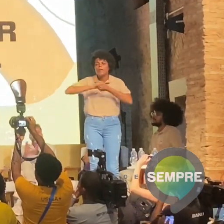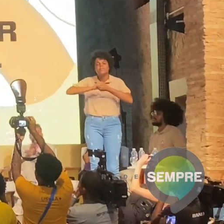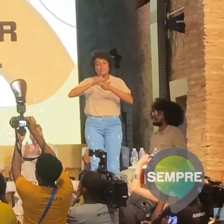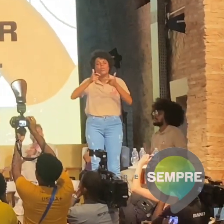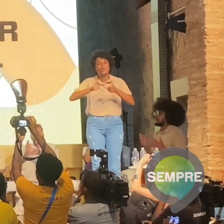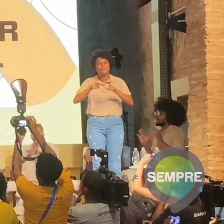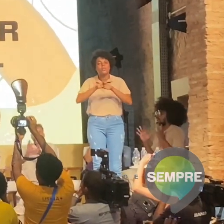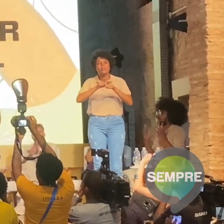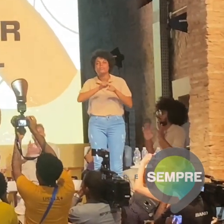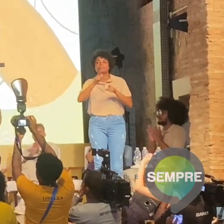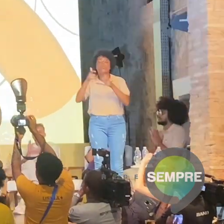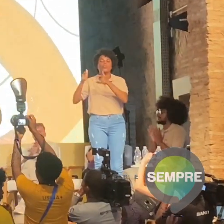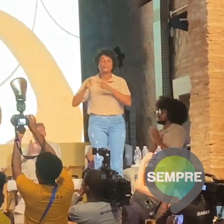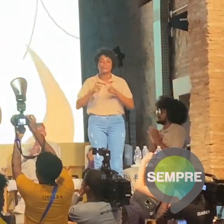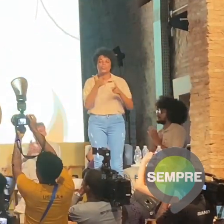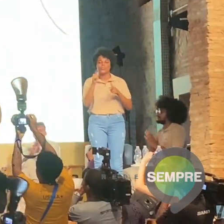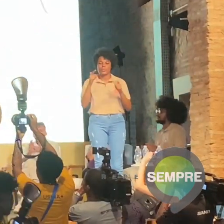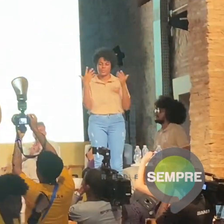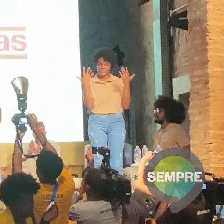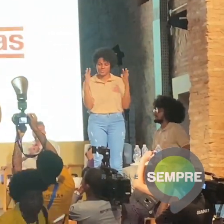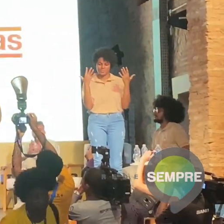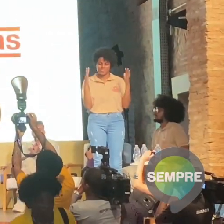locais e britânicos.